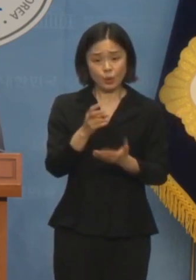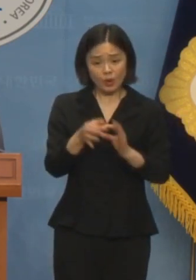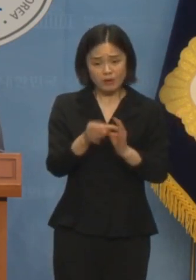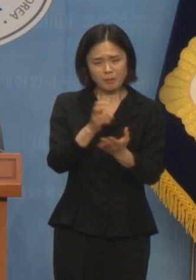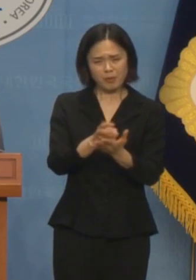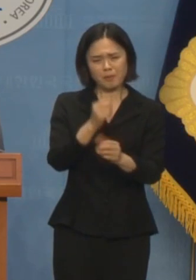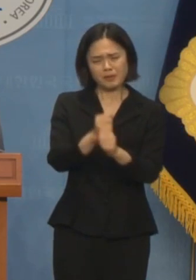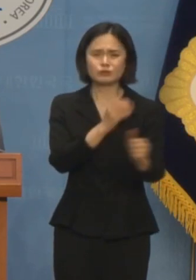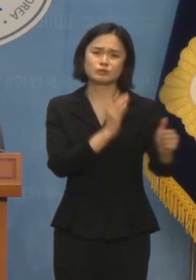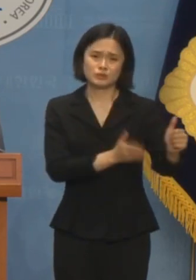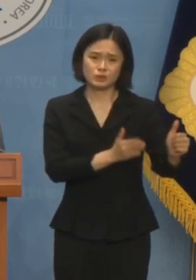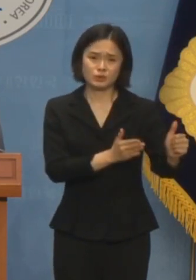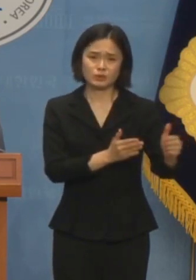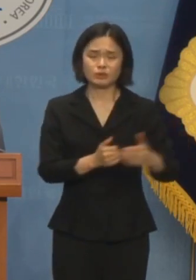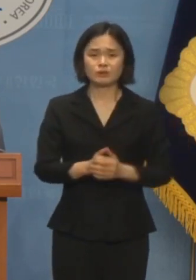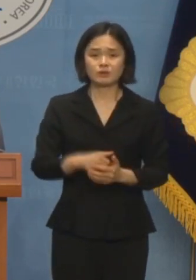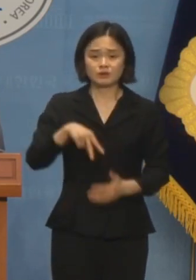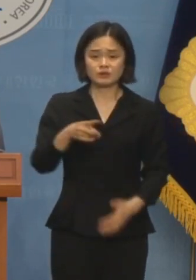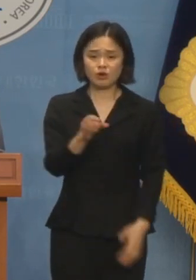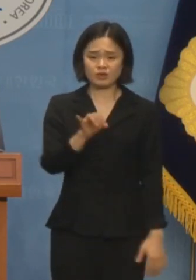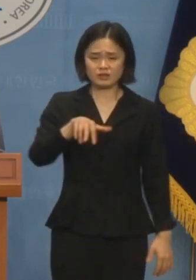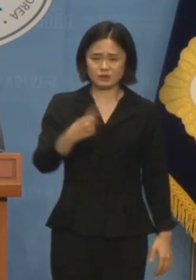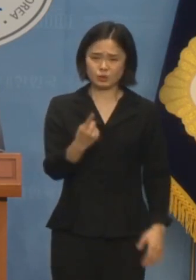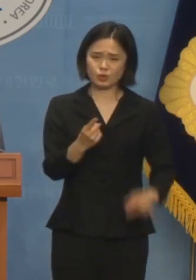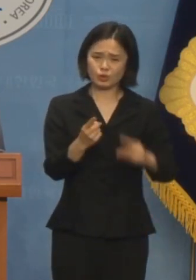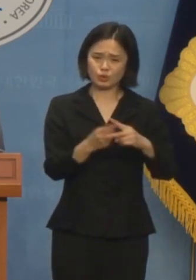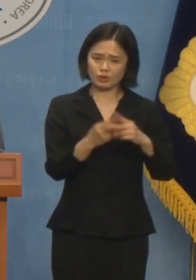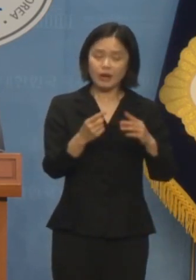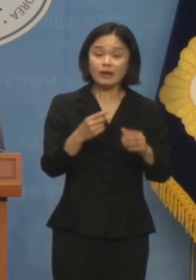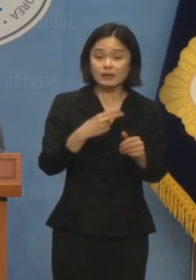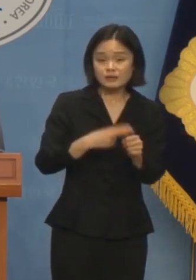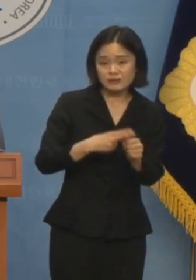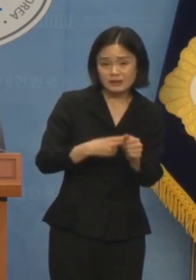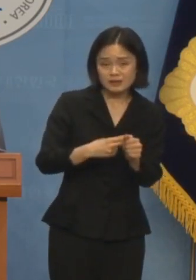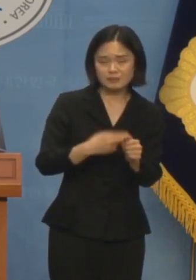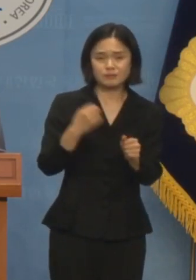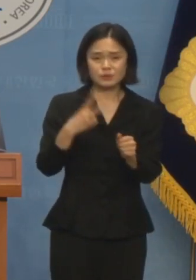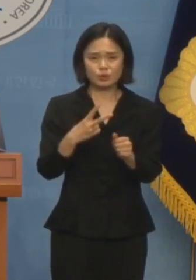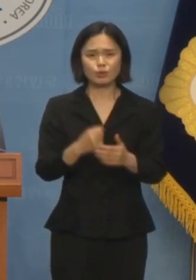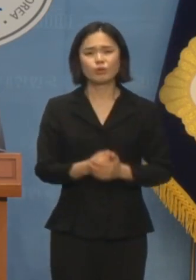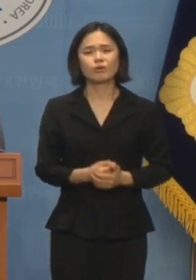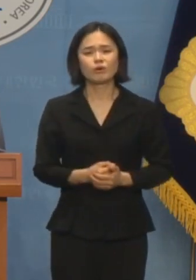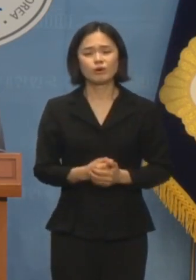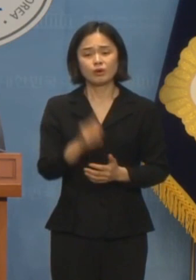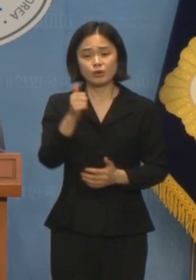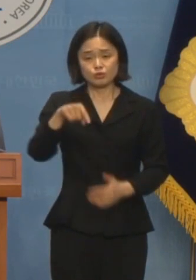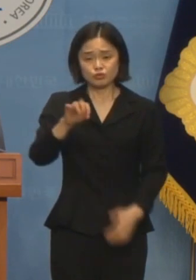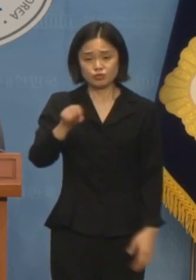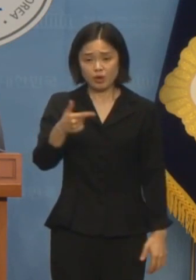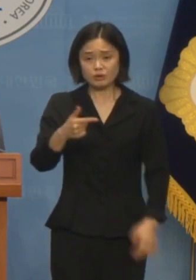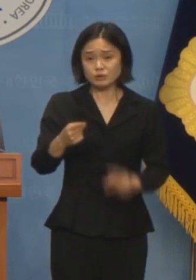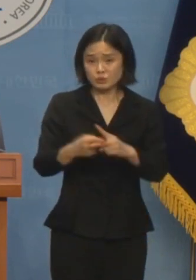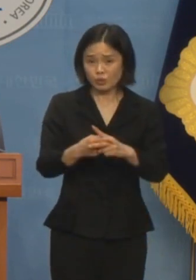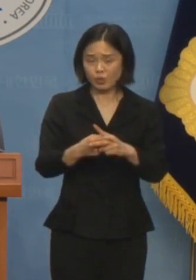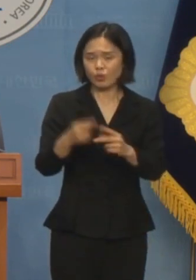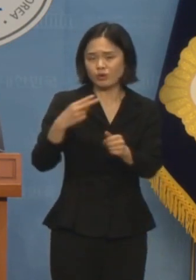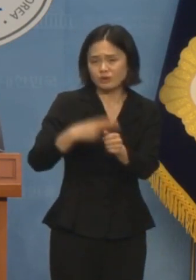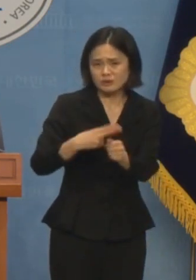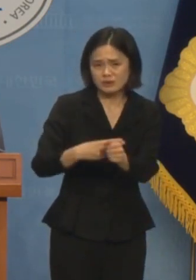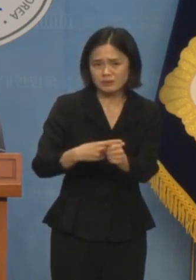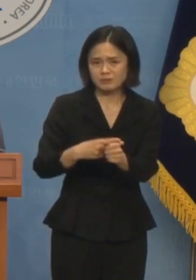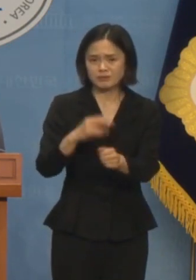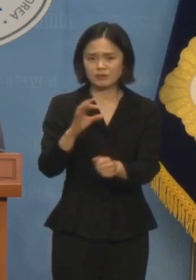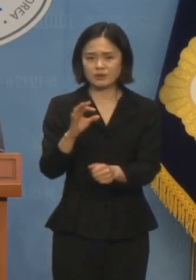선생님의 가해자도, 고 호원초 선생님의 가해자도, 고 대전 용산초 선생님의 가해자